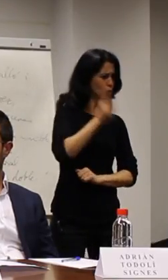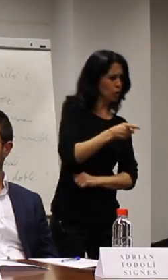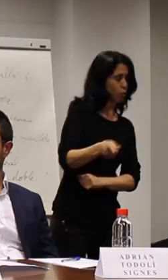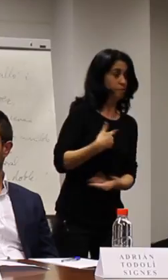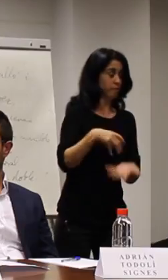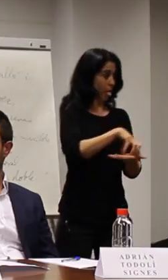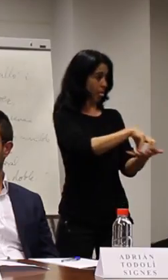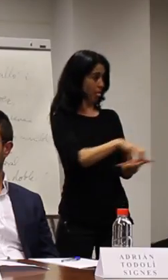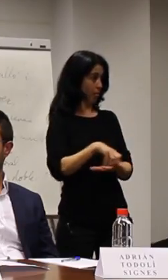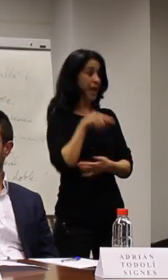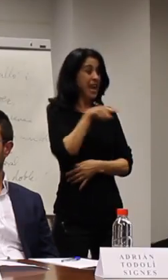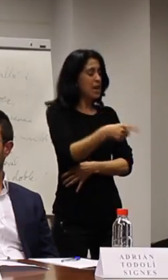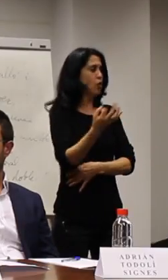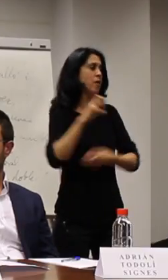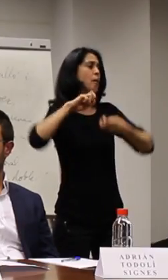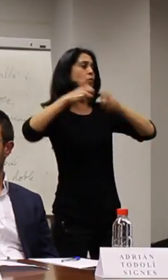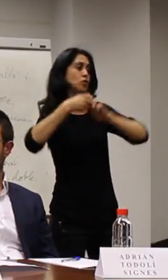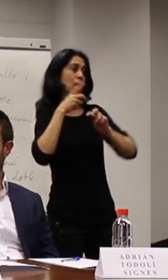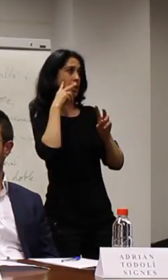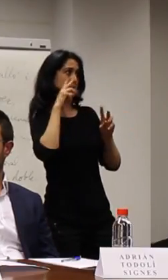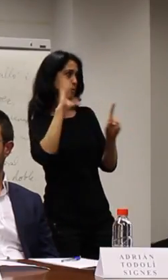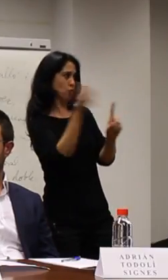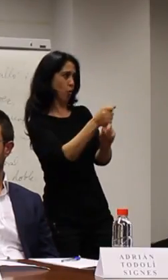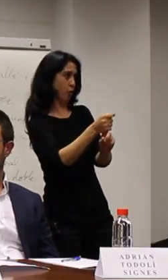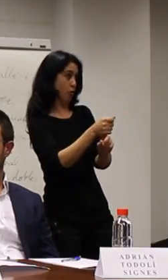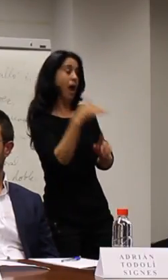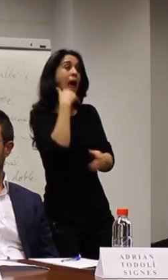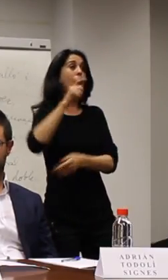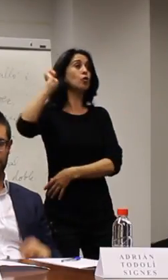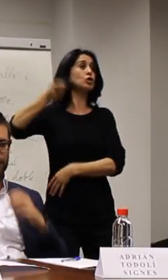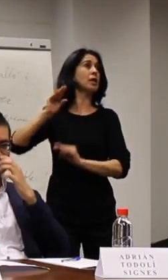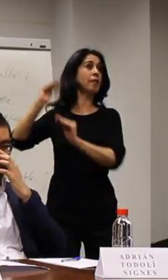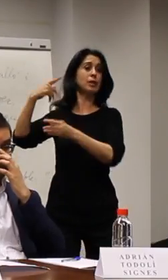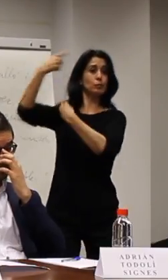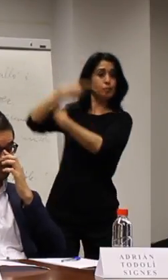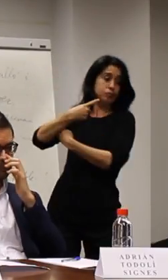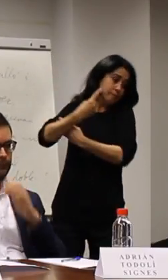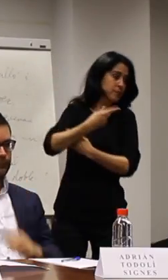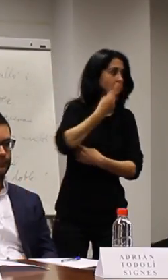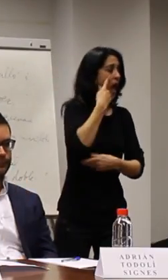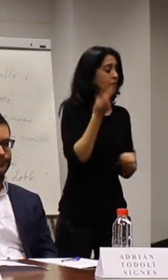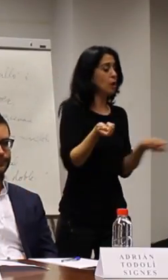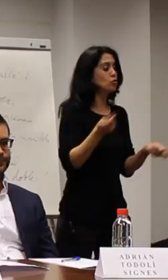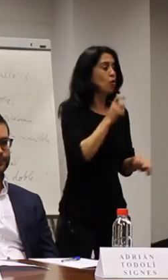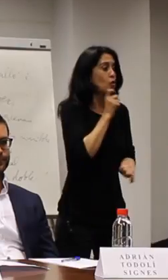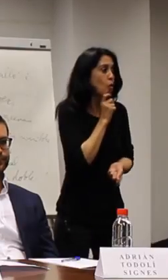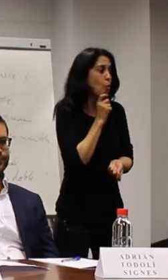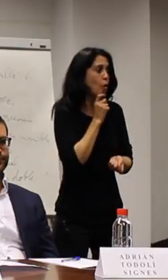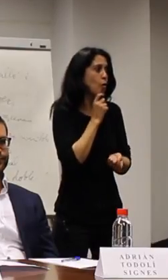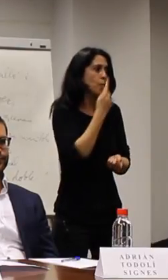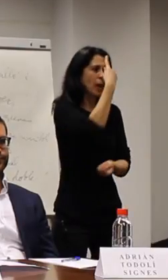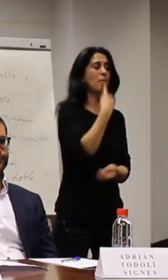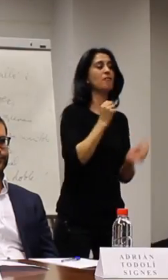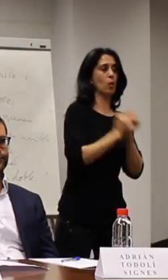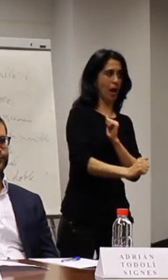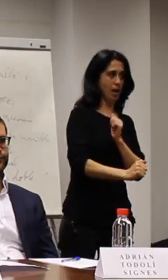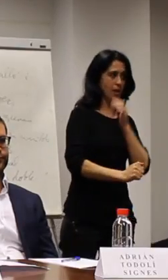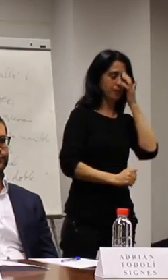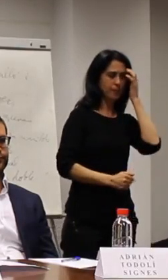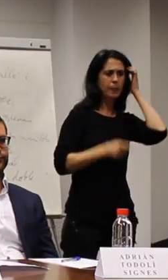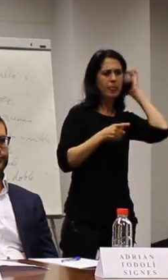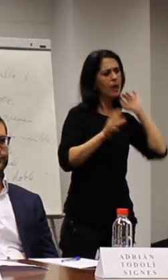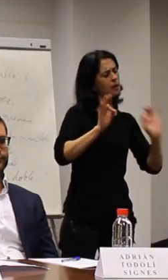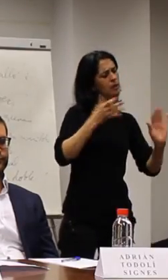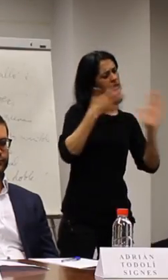que resolver Bruselas dentro de poco en alguna sentencia que nos diga cómo podemos controlar eso y qué faceta es. ¿Es comercio